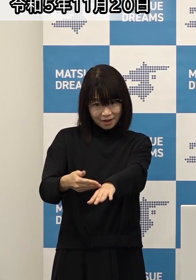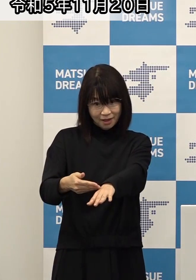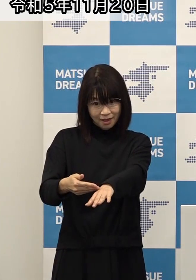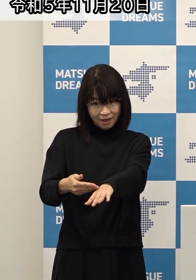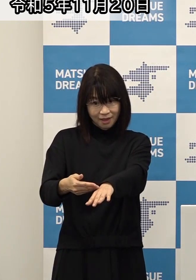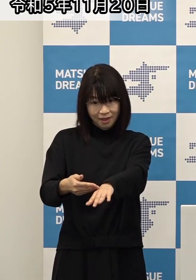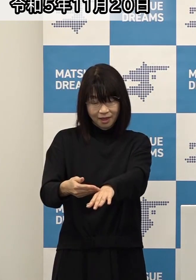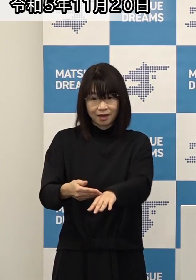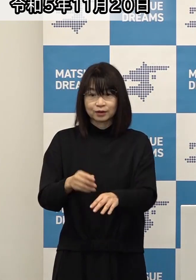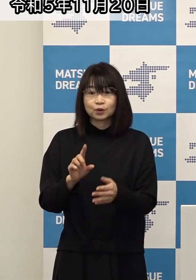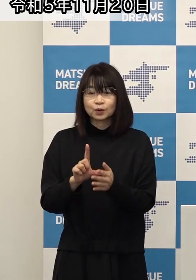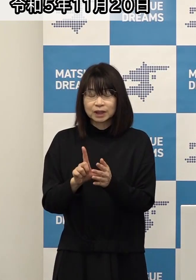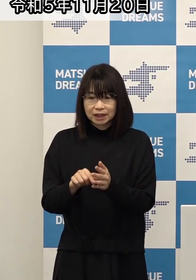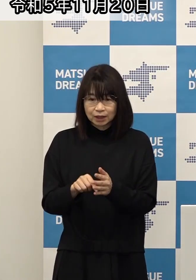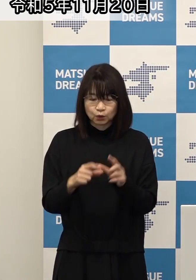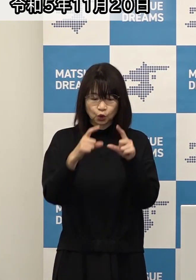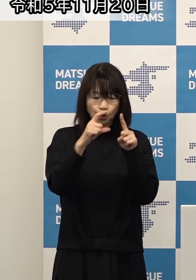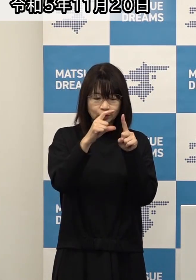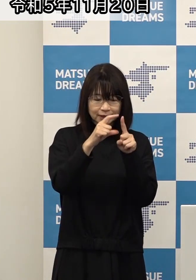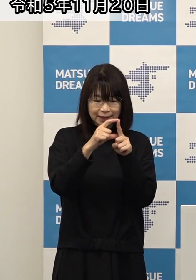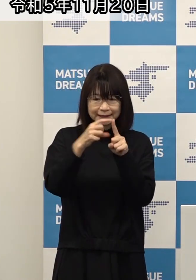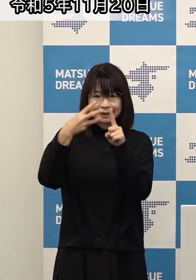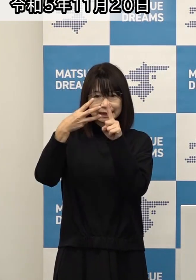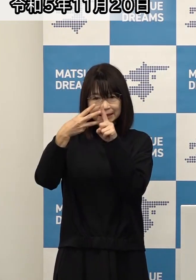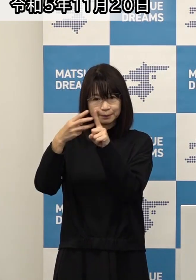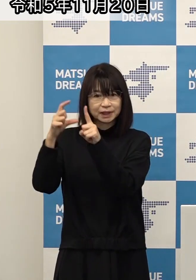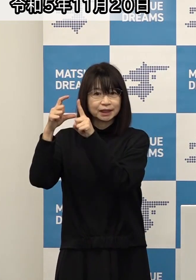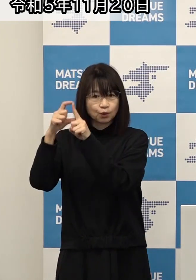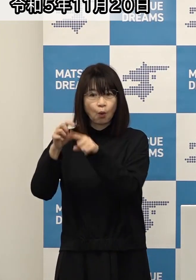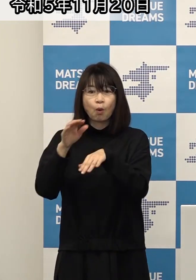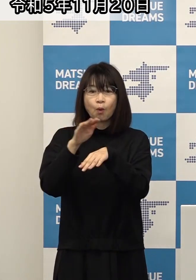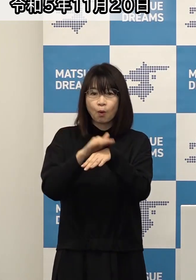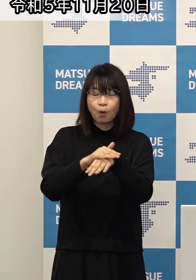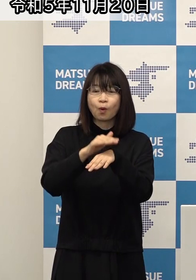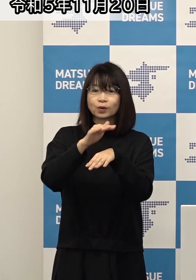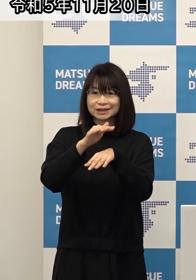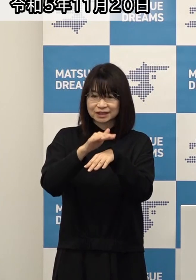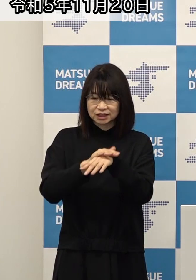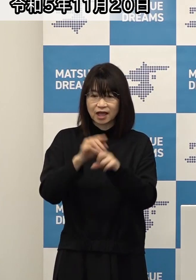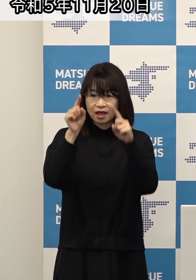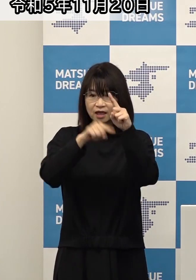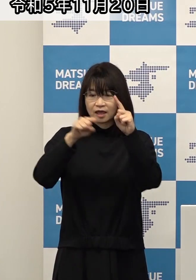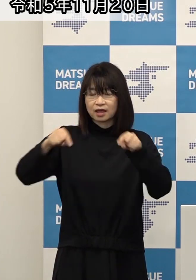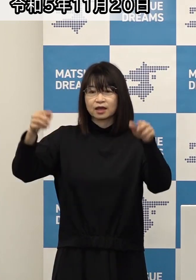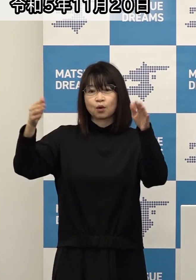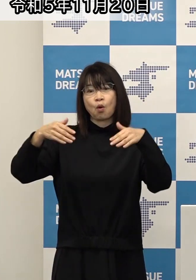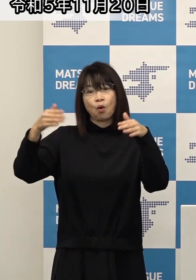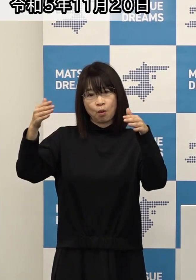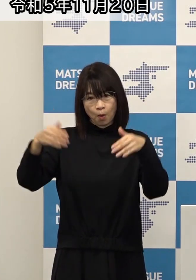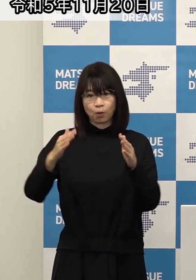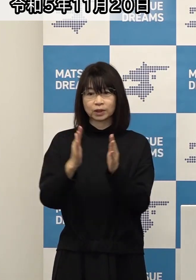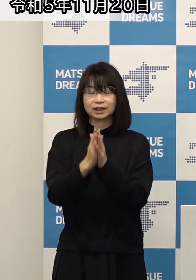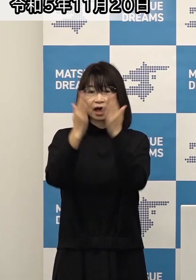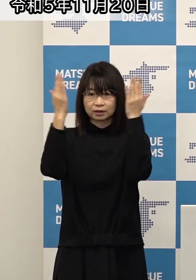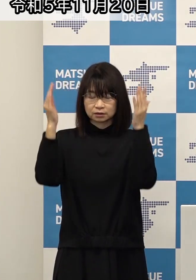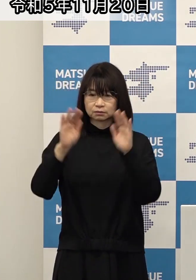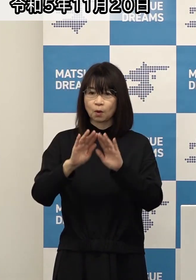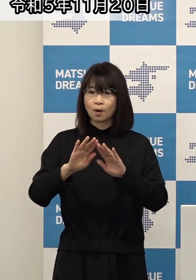その DBO 方式というので公募にかけるということを、今検討しているところでございま